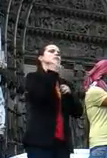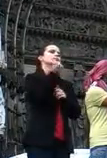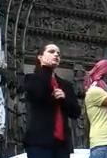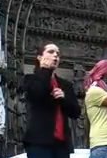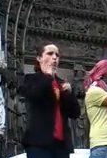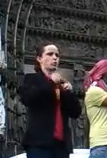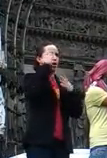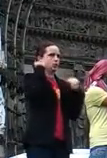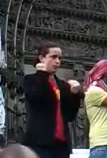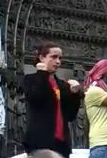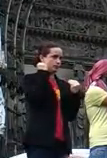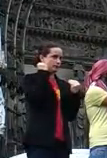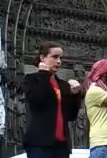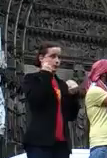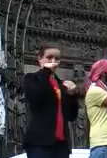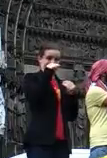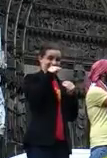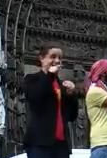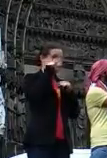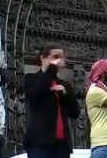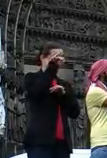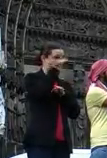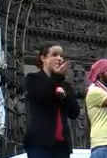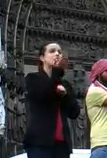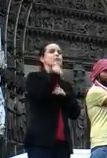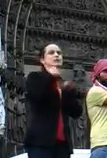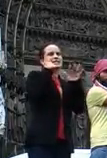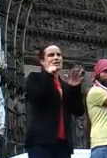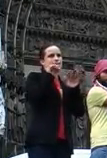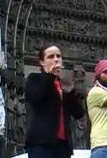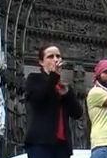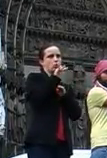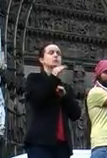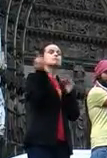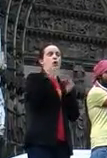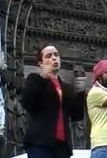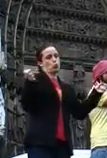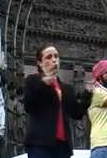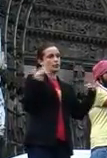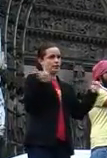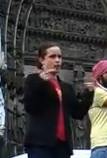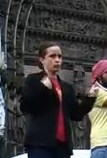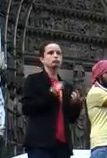denen mindestens 6 Millionen auf Untertitelung von Fernsehsendungen angewiesen